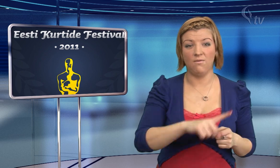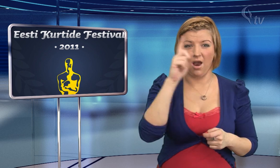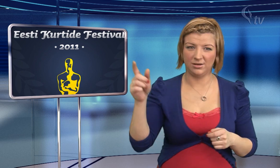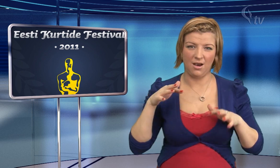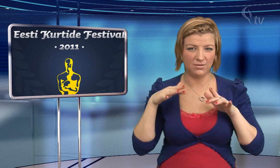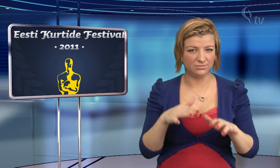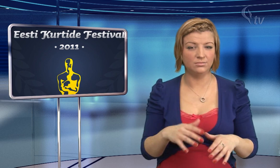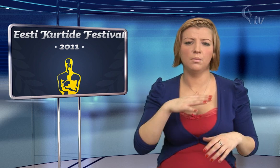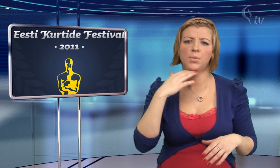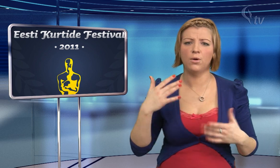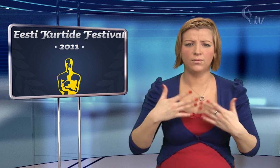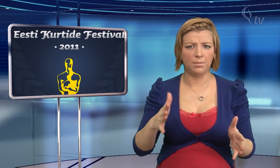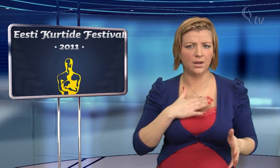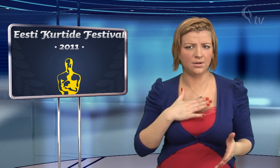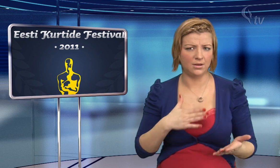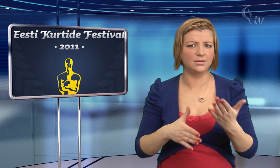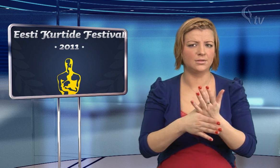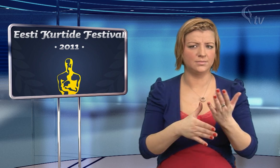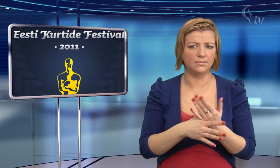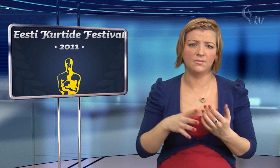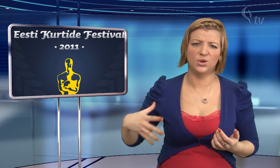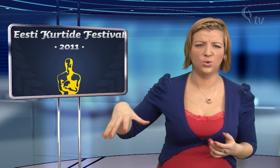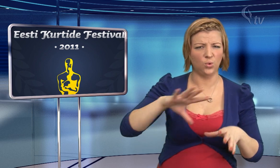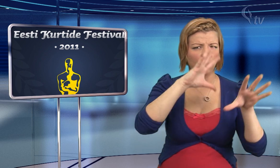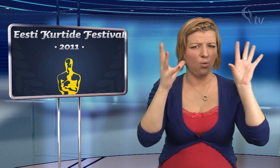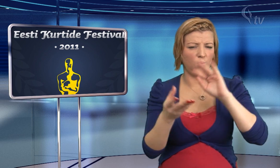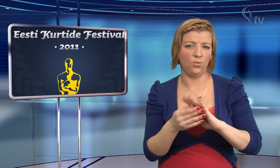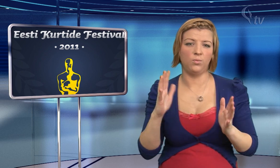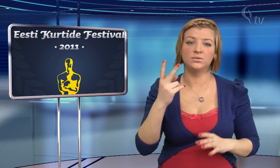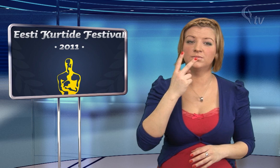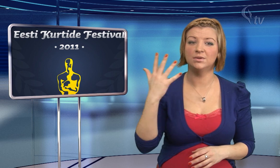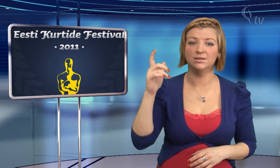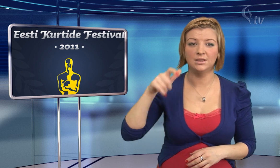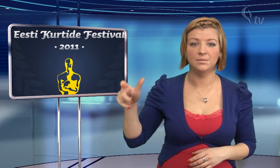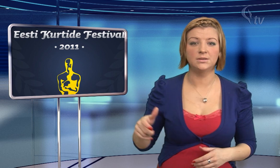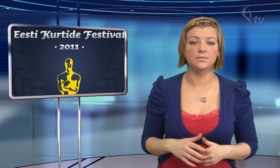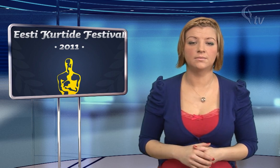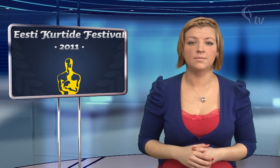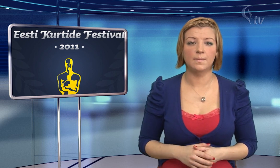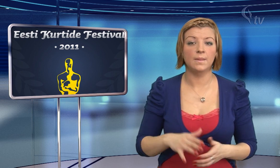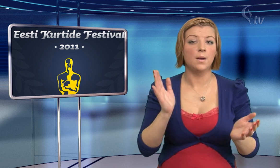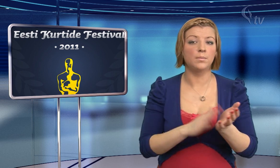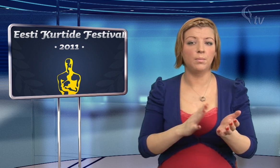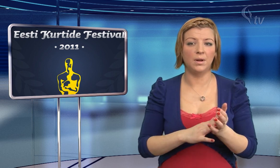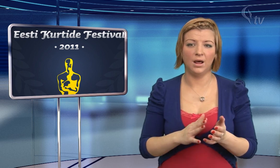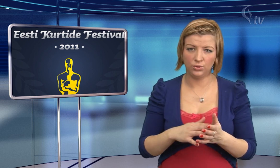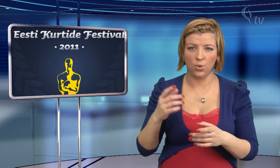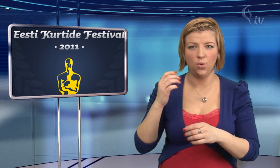inimest, kaasatud oli ka väga palju vabatahtlikke, kokku 25 inimest. Publiku poolt tehtud